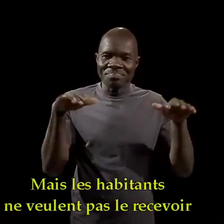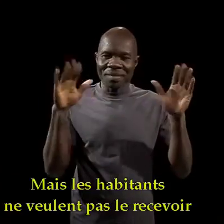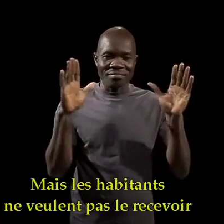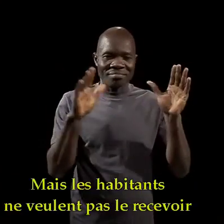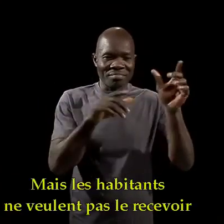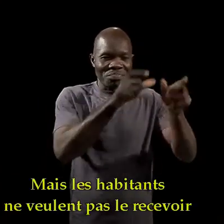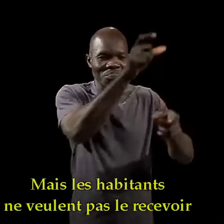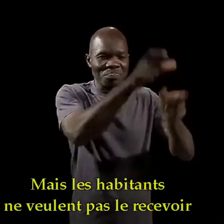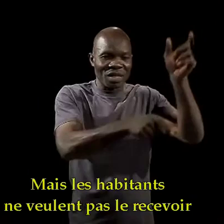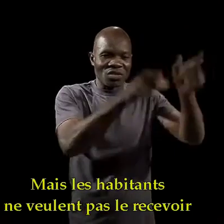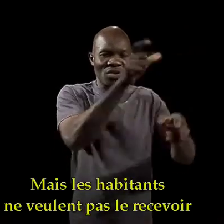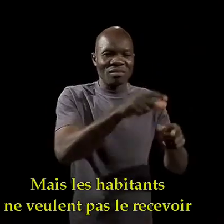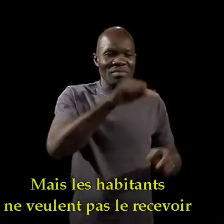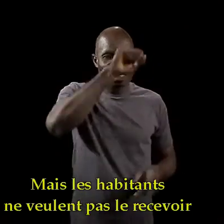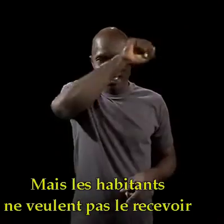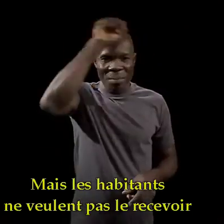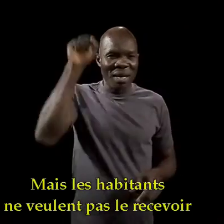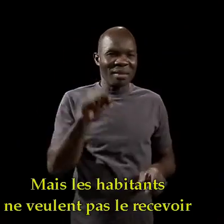Mais les habitants ne veulent pas le recevoir